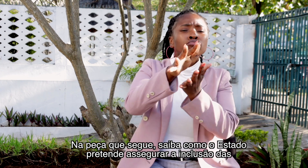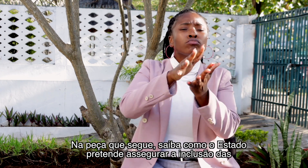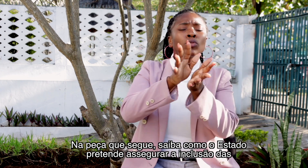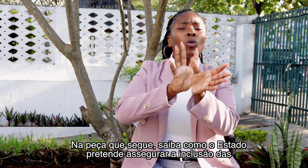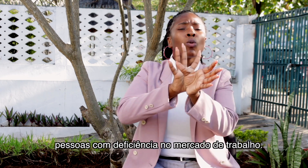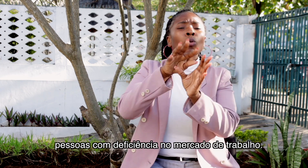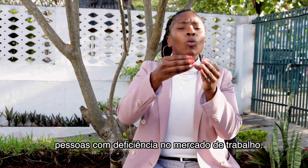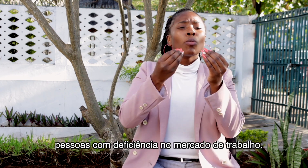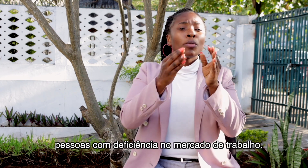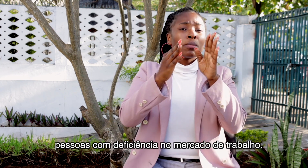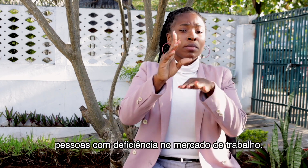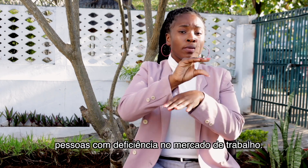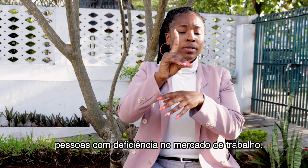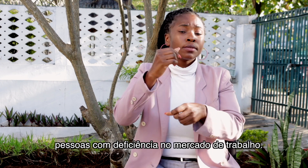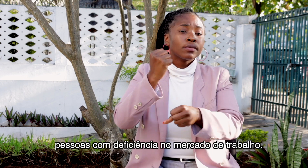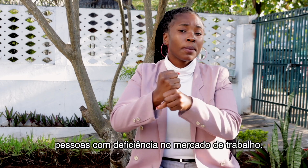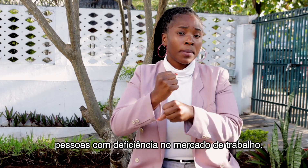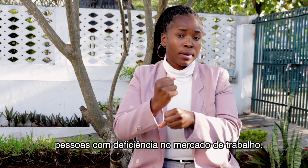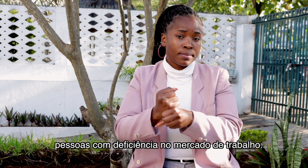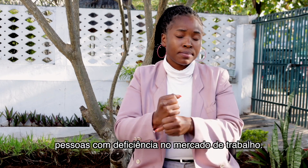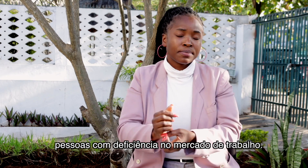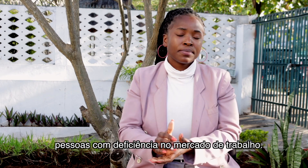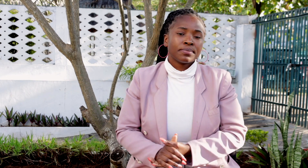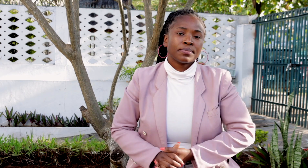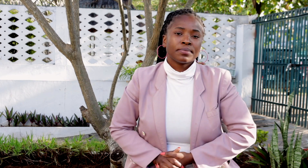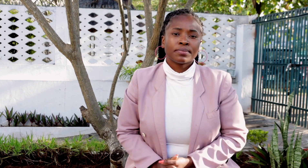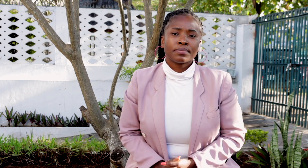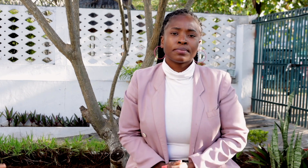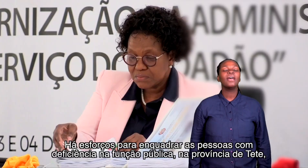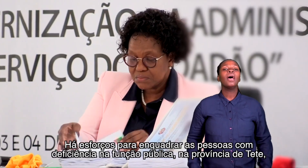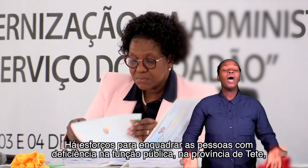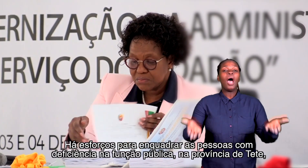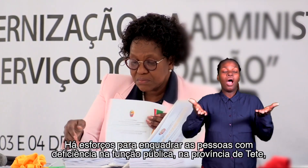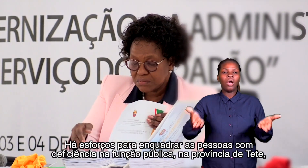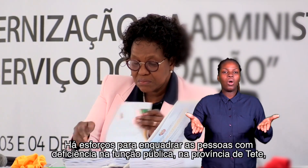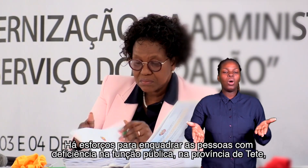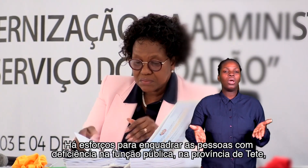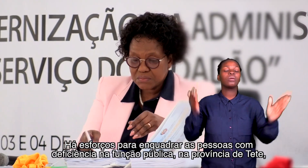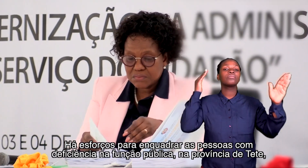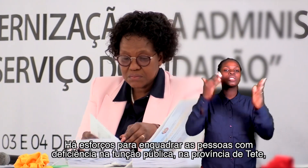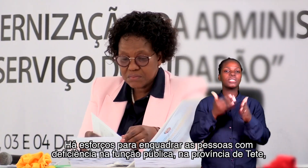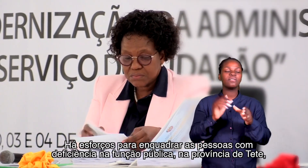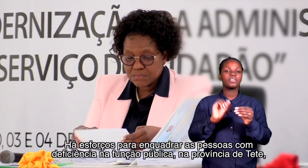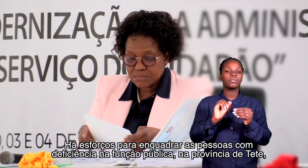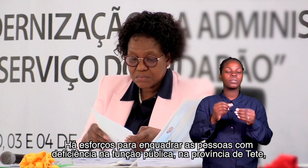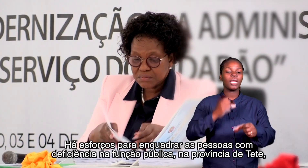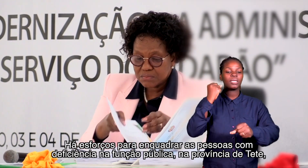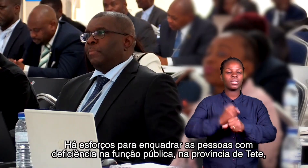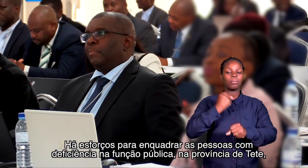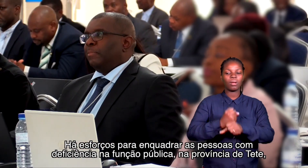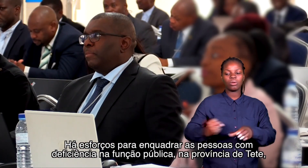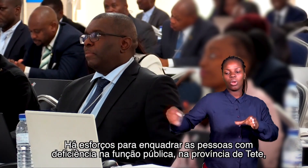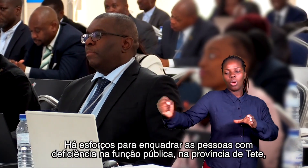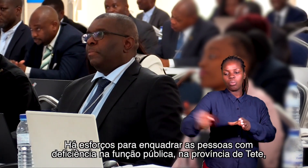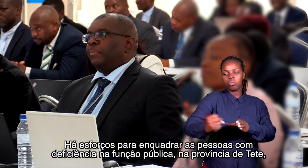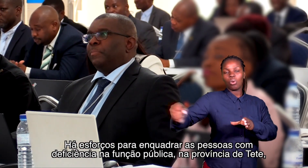assegurar a inclusão das pessoas com deficiência no mercado de trabalho. Há esforços para enquadrar as pessoas com deficiência